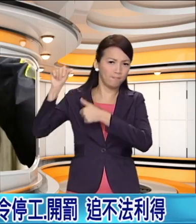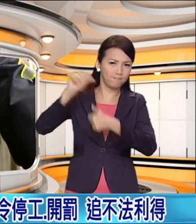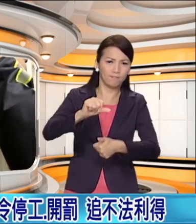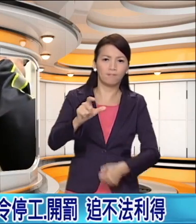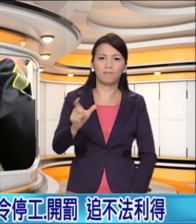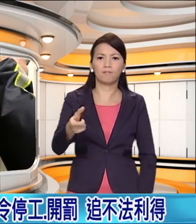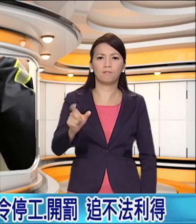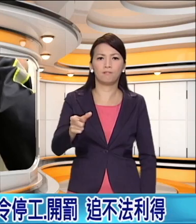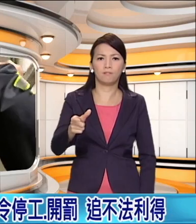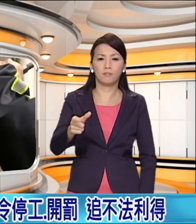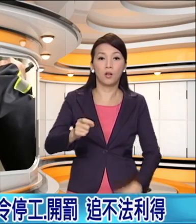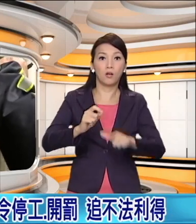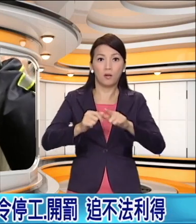得。